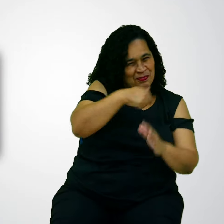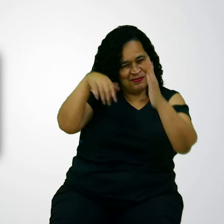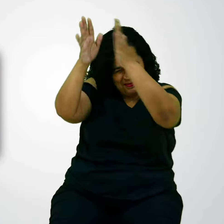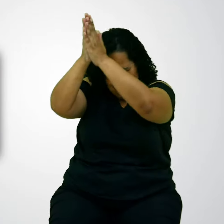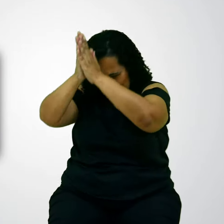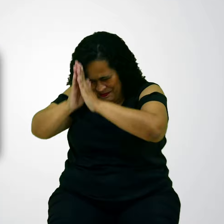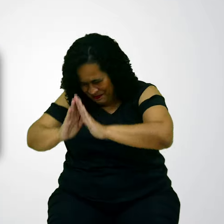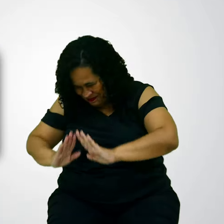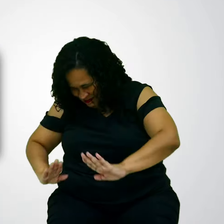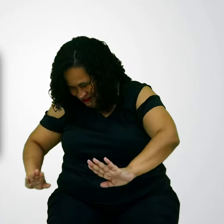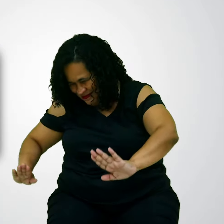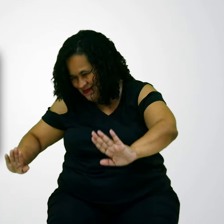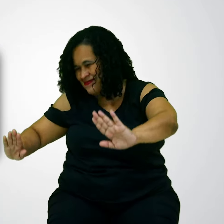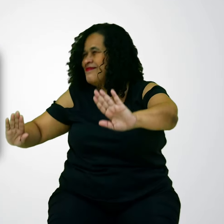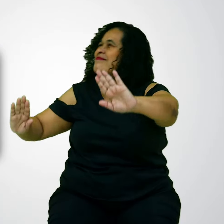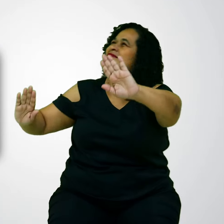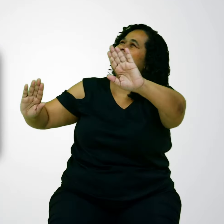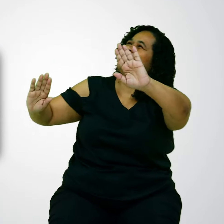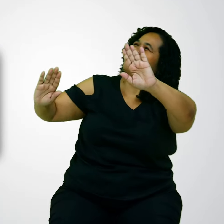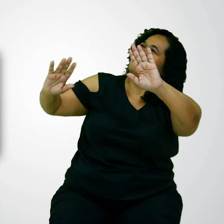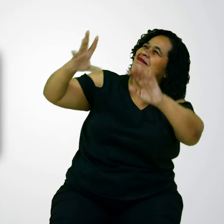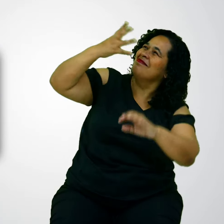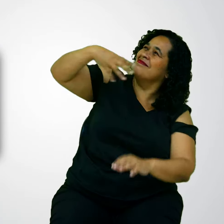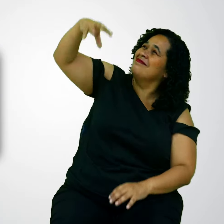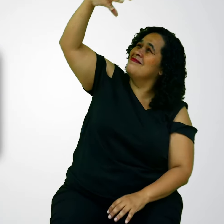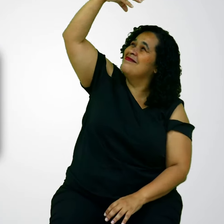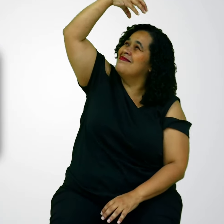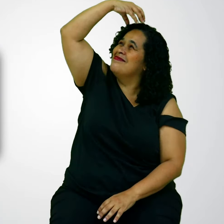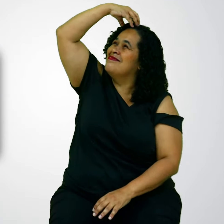adorar ao Rei